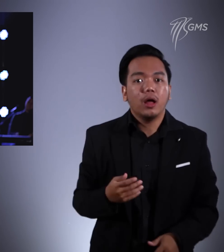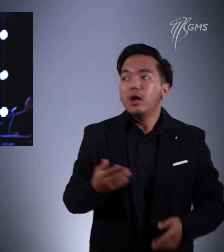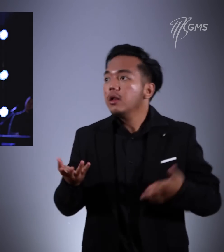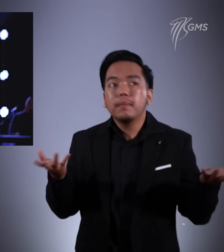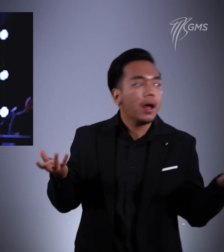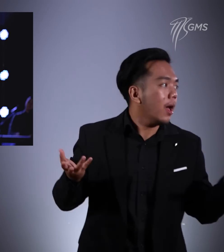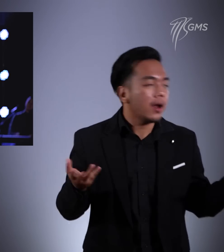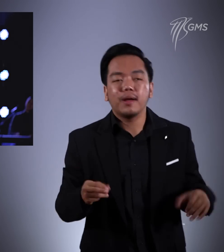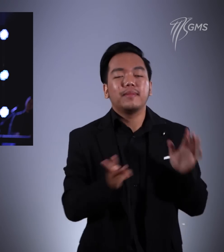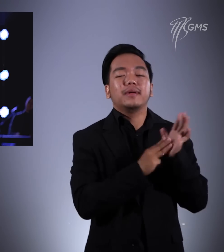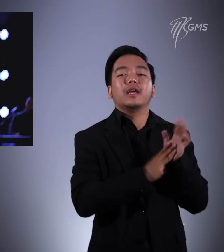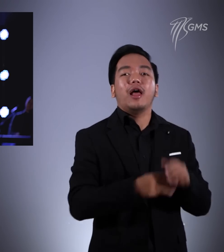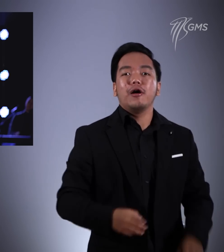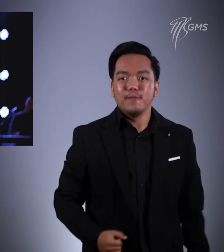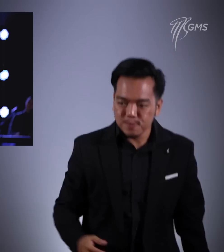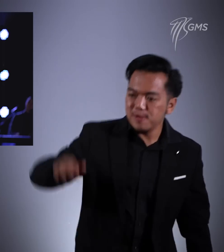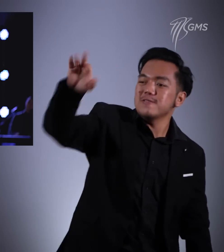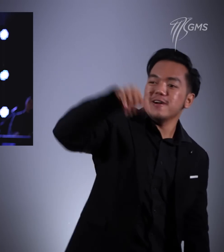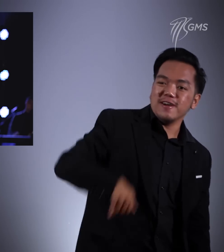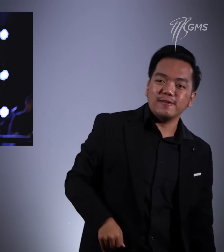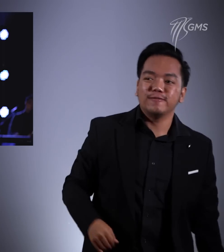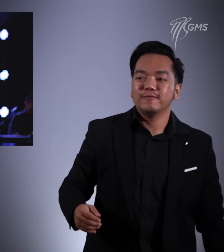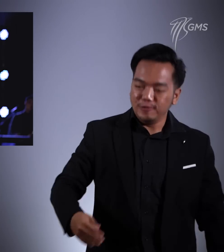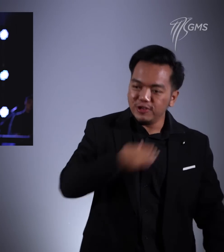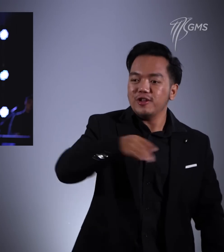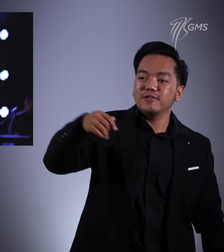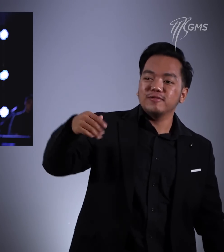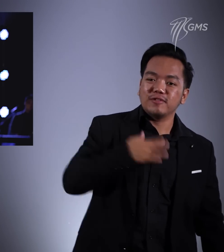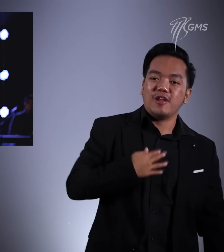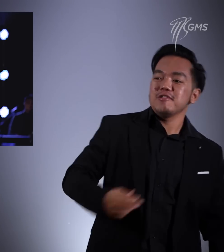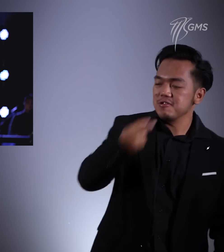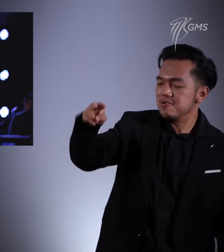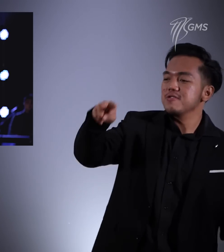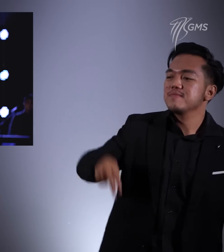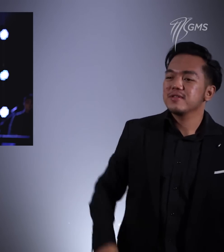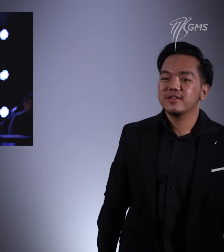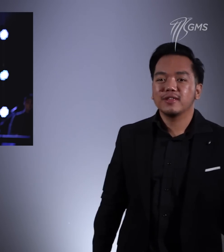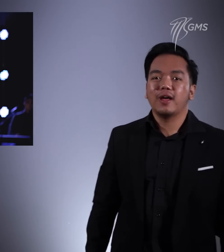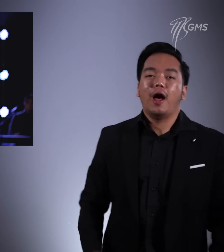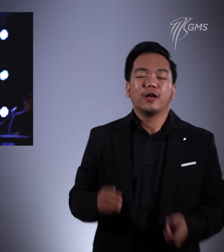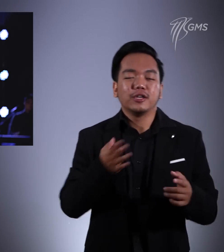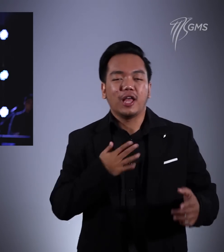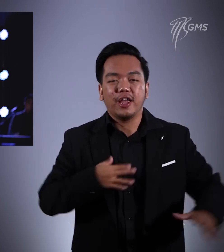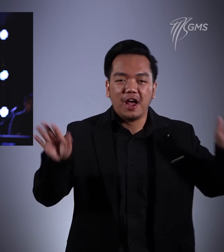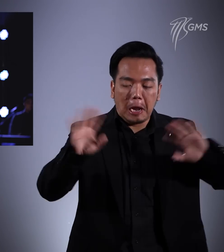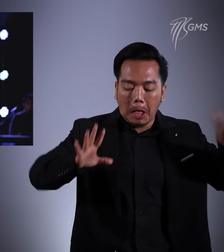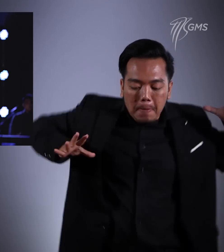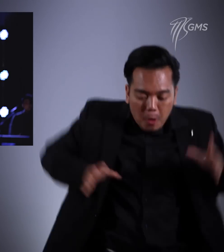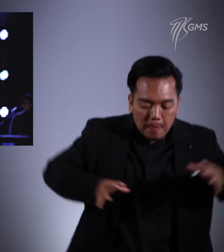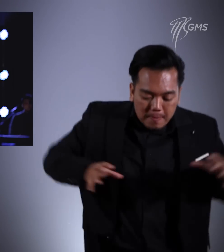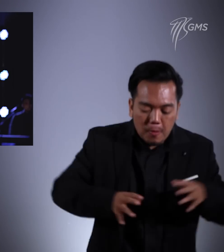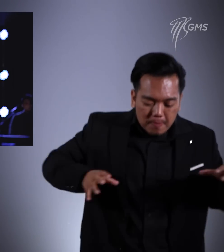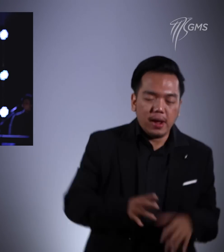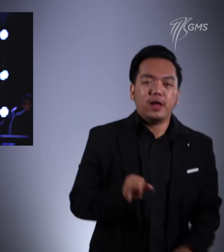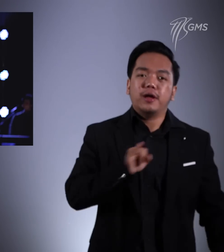lagi, ayo saya hadapi. Saya nggak pompa iman saya. Saya cukup kasih renungan yang memberi makan pada jiwa saya.